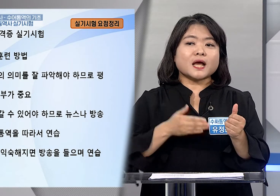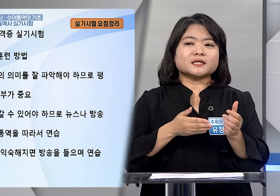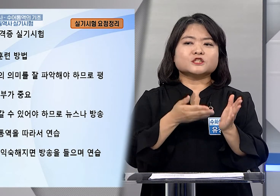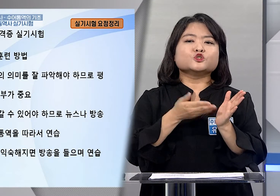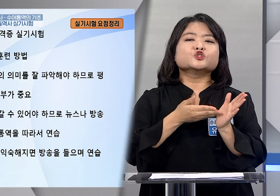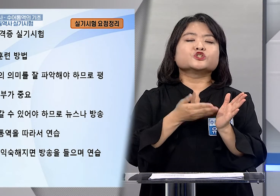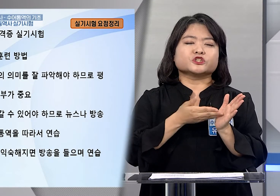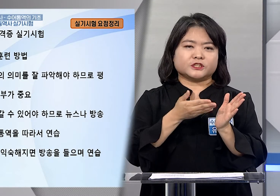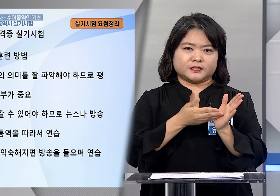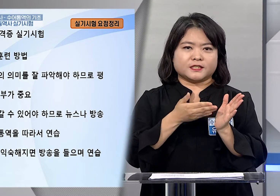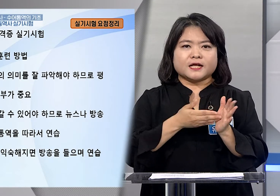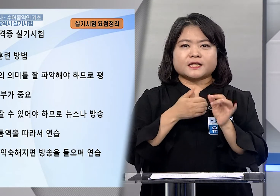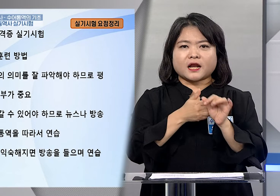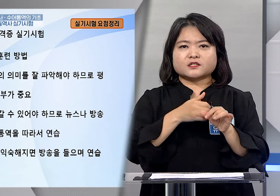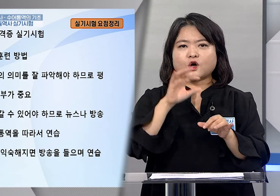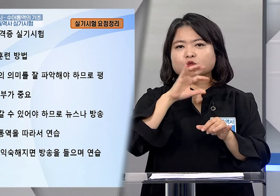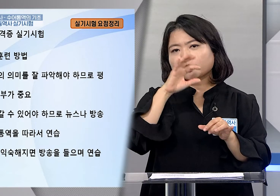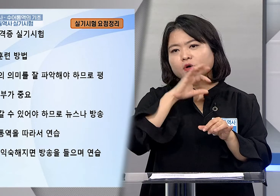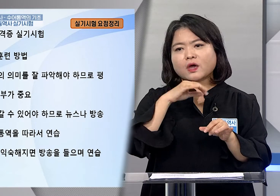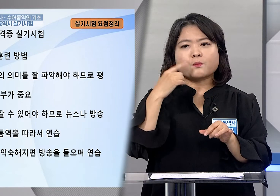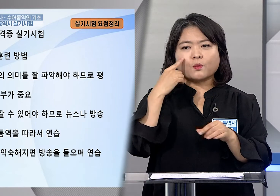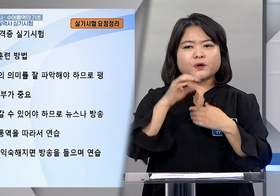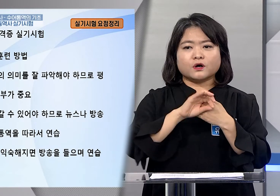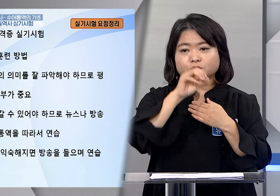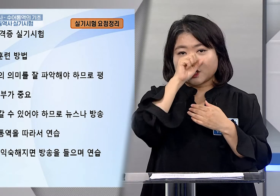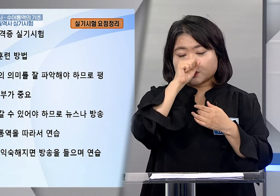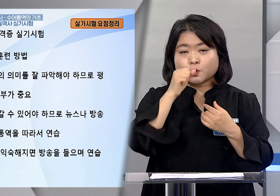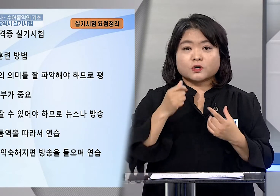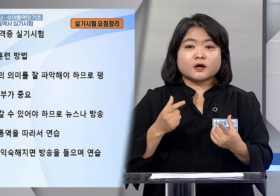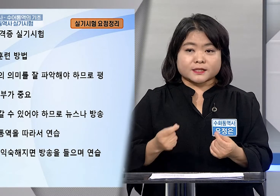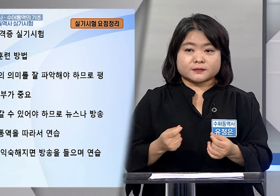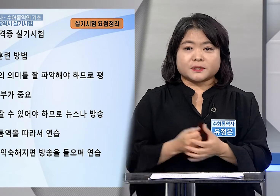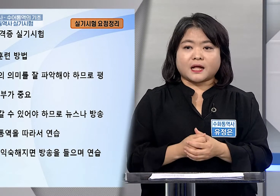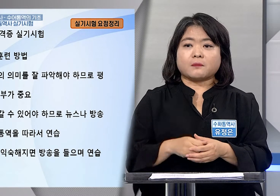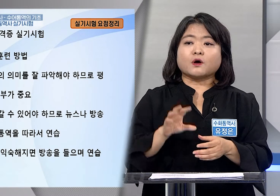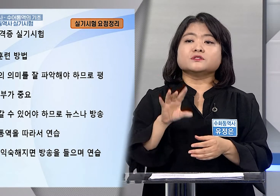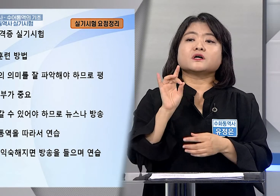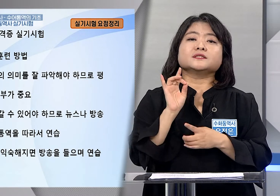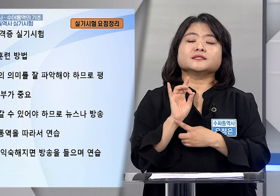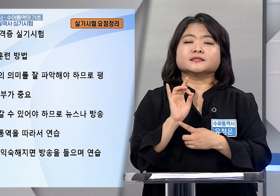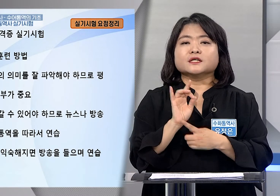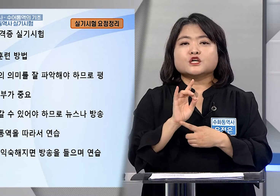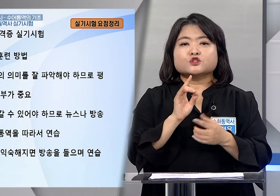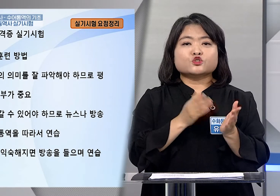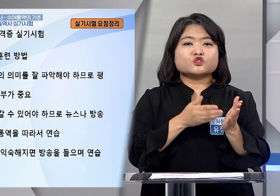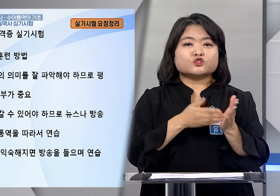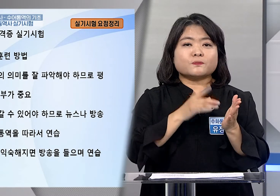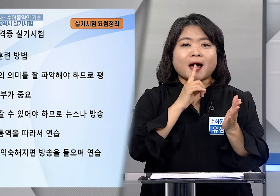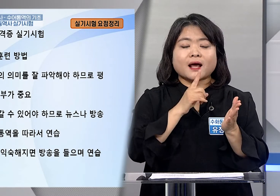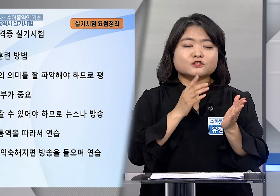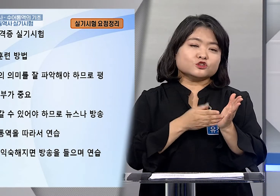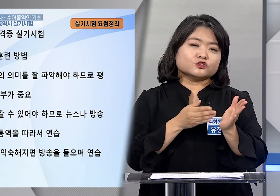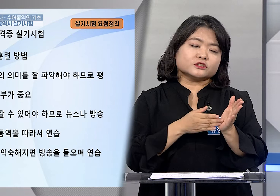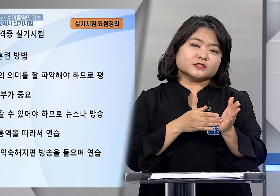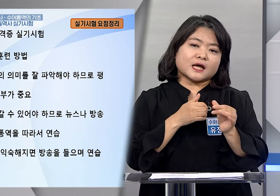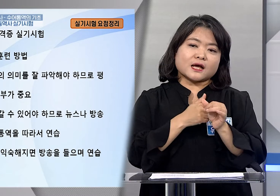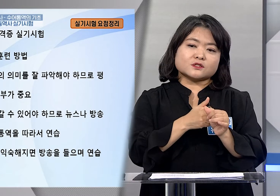권하기는 뉴스를 따라서 통역해 보면 좋을 것 같습니다. 먼저는 말하는 뉴스를